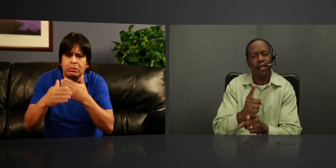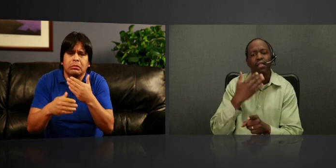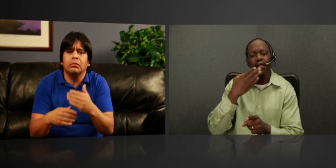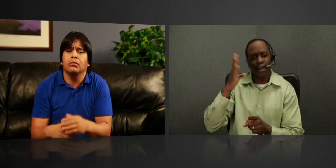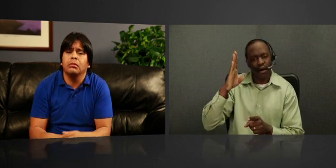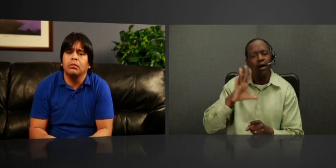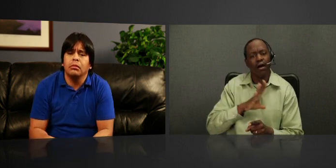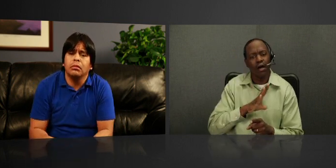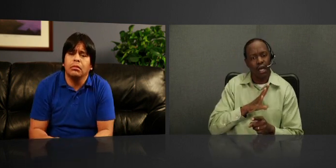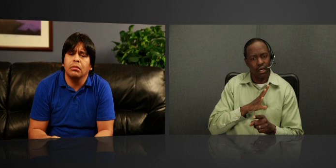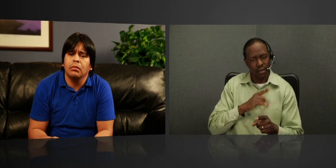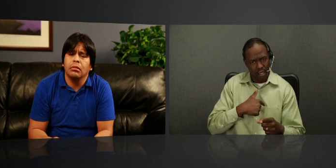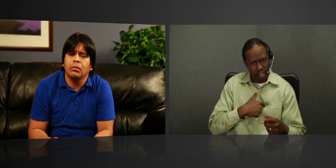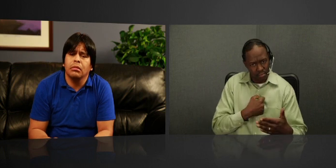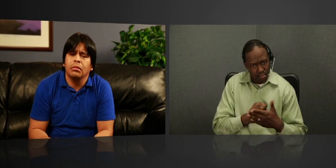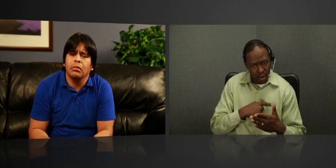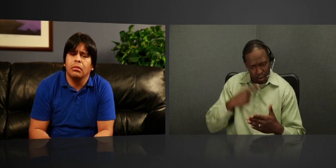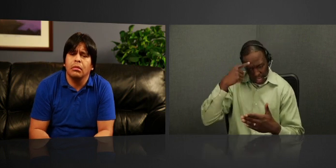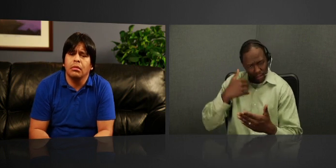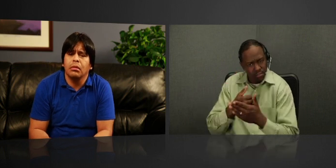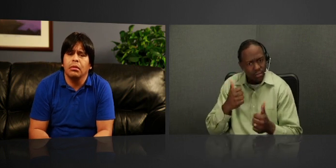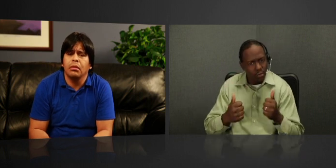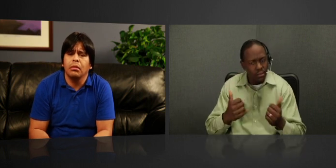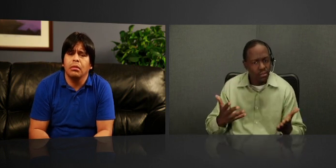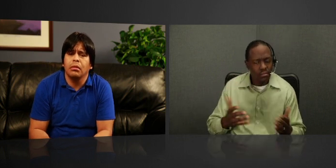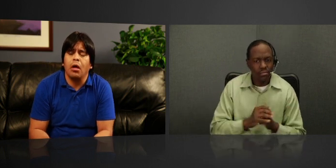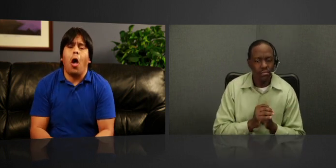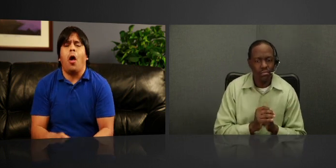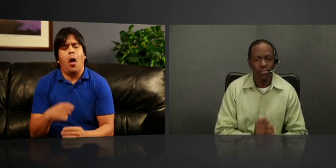Y fue ataque de corazón O fue derrame cerebral